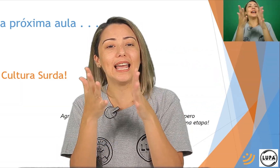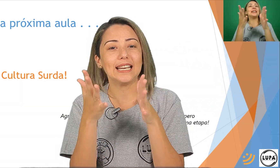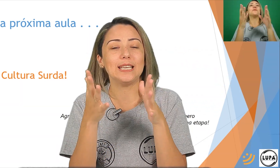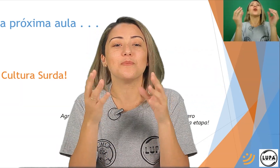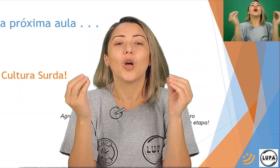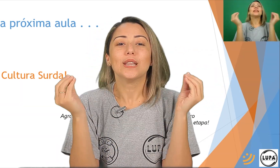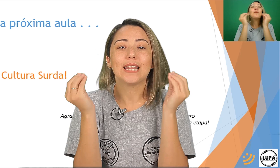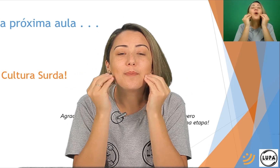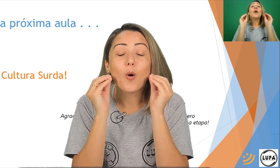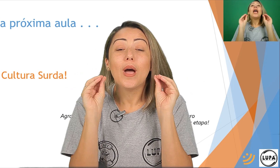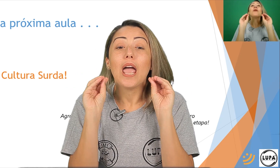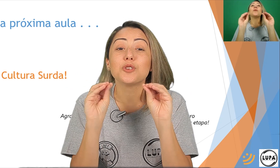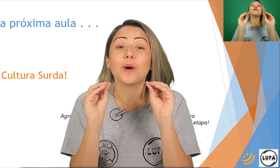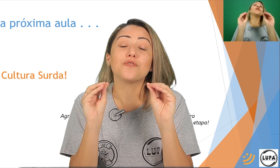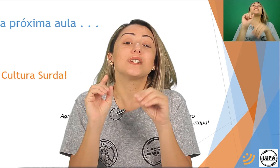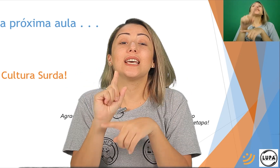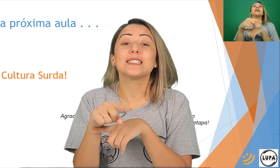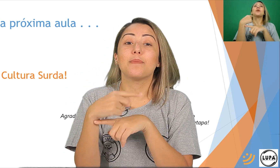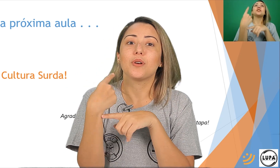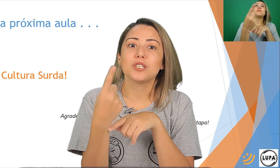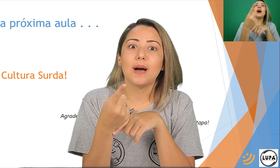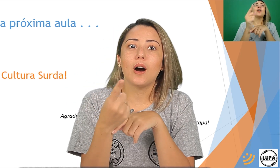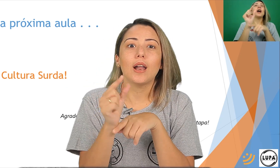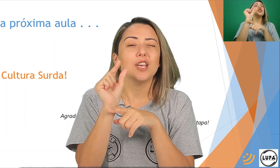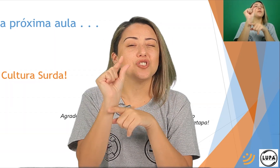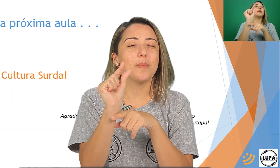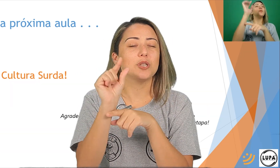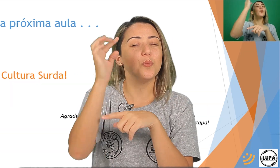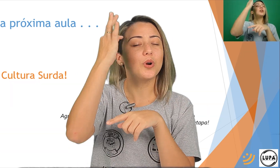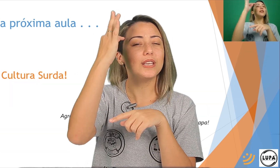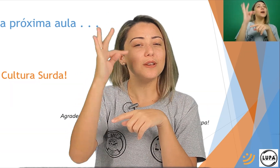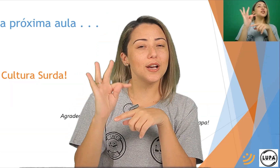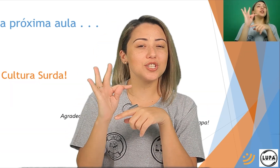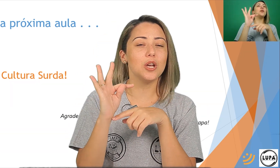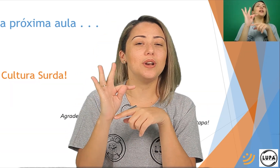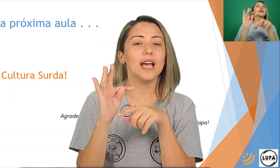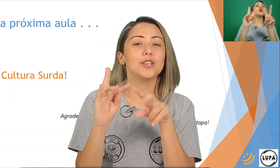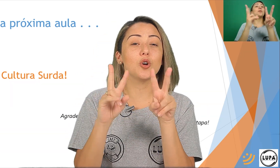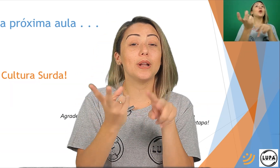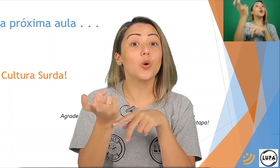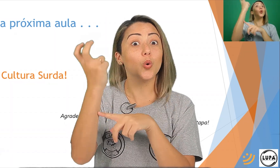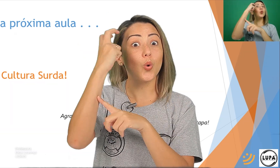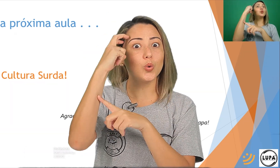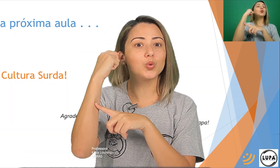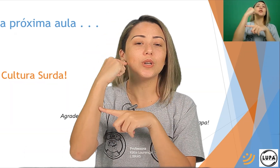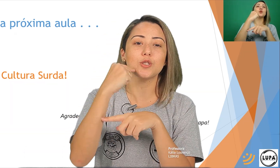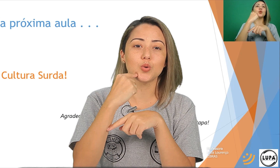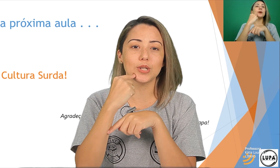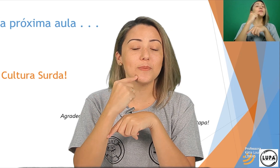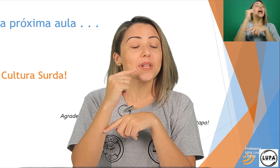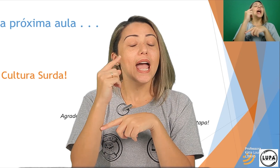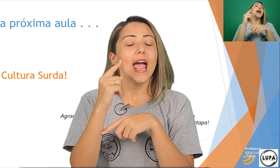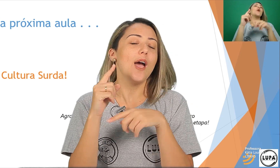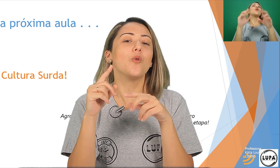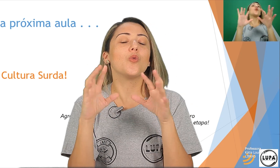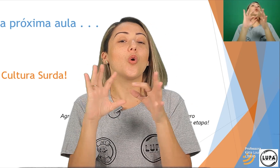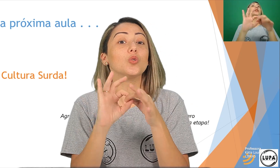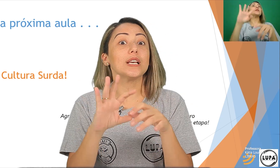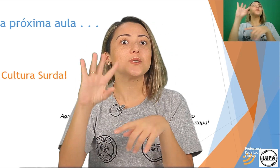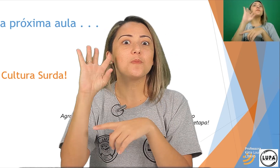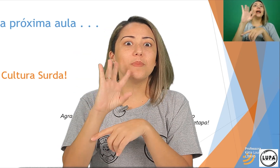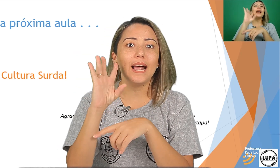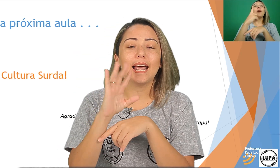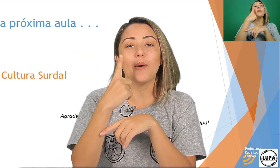aprendendo até aqui, tá bom? Eu espero vocês na próxima aula. A gente vai aprender um pouquinho mais de teoria aí sobre a cultura surda. É